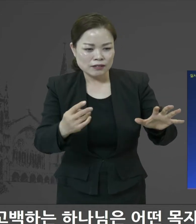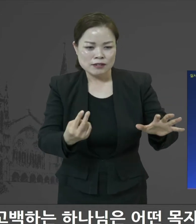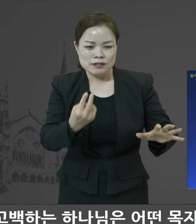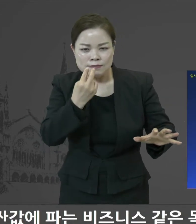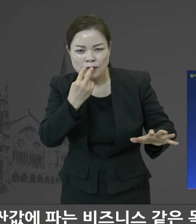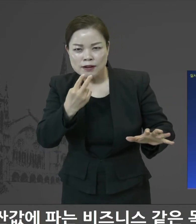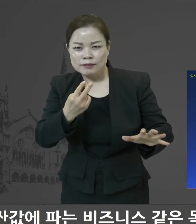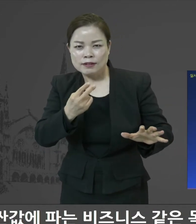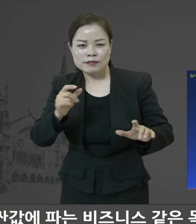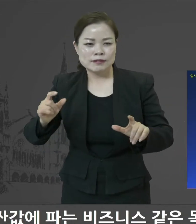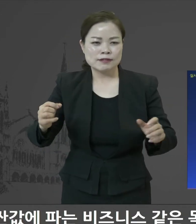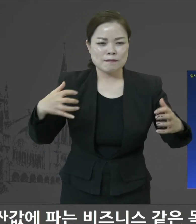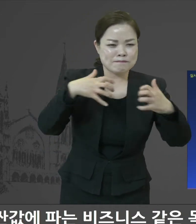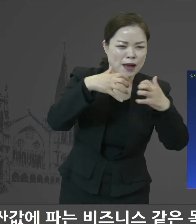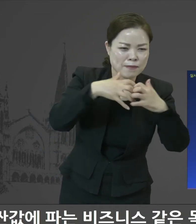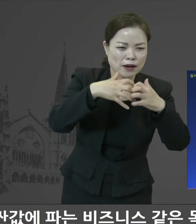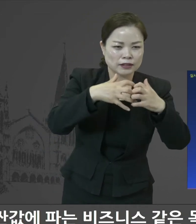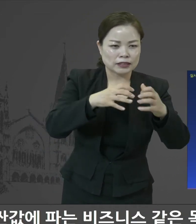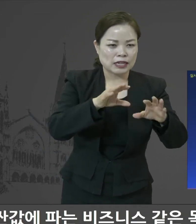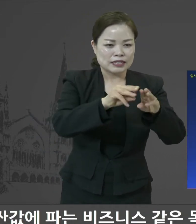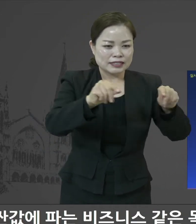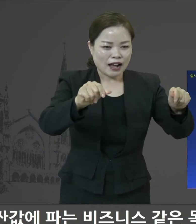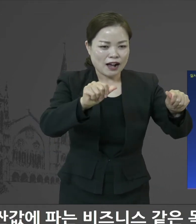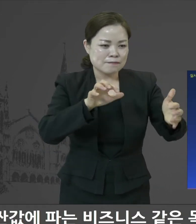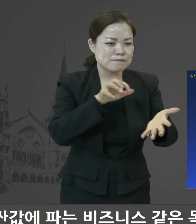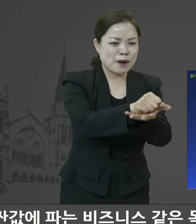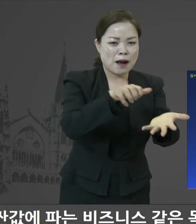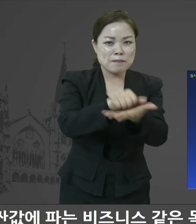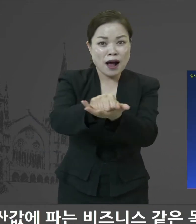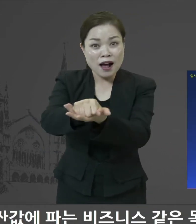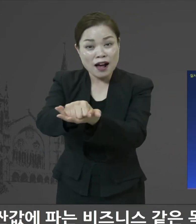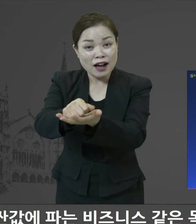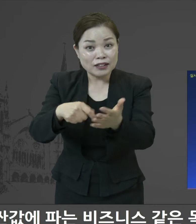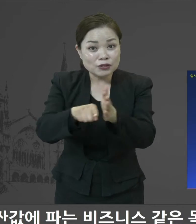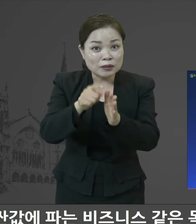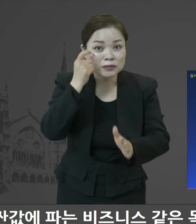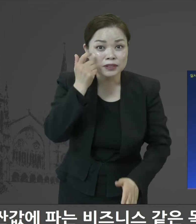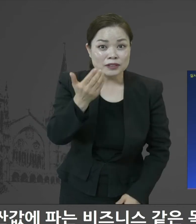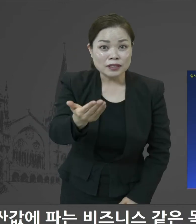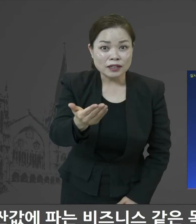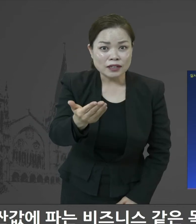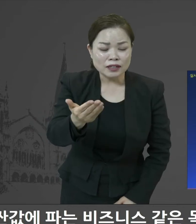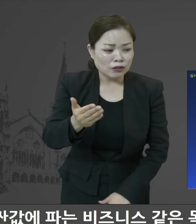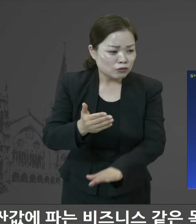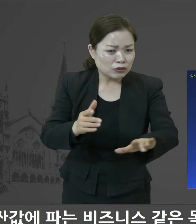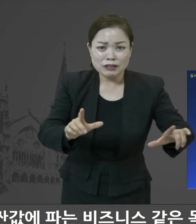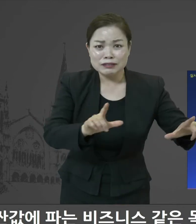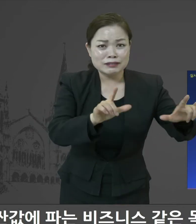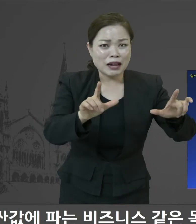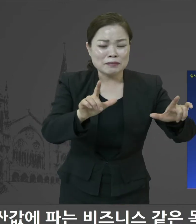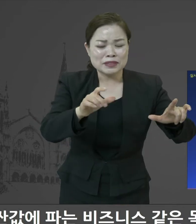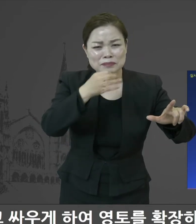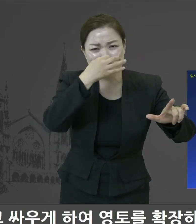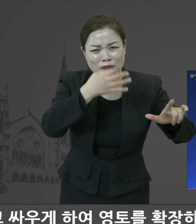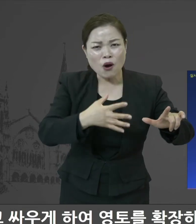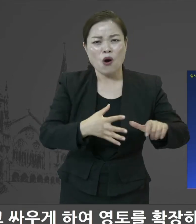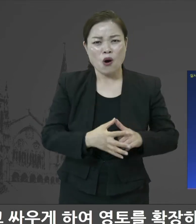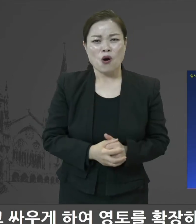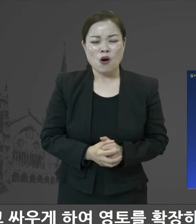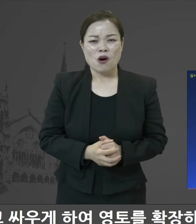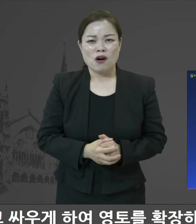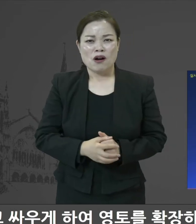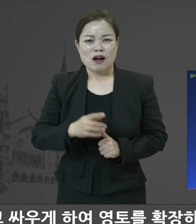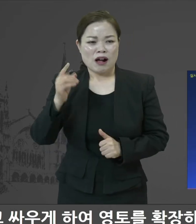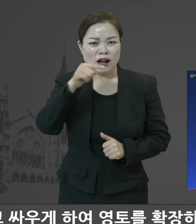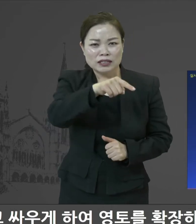걸고 싸우기 위해서 영토를 확장하려고 하는 목자일까요? 그러면 우리의 삶은 참 치열할 것입니다. 아니면 악한